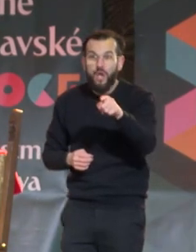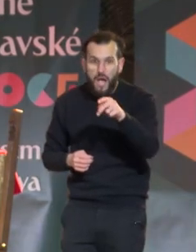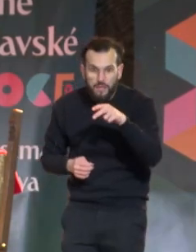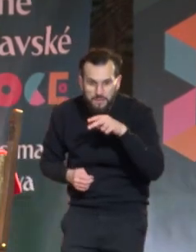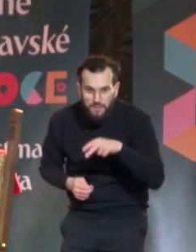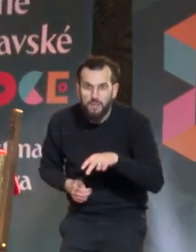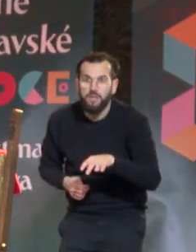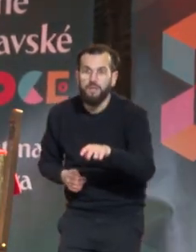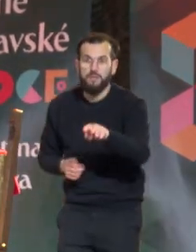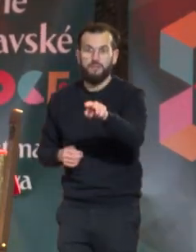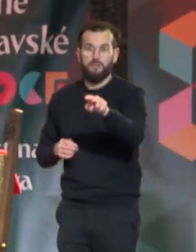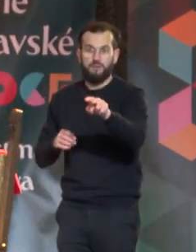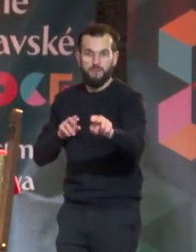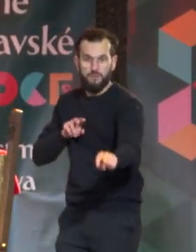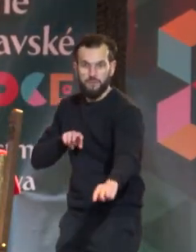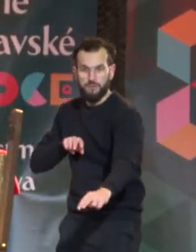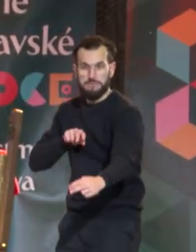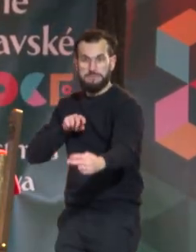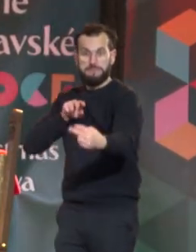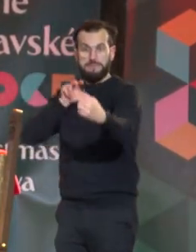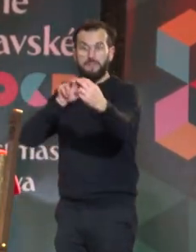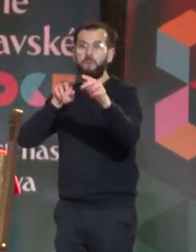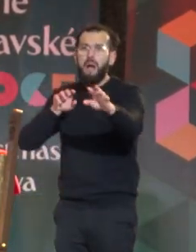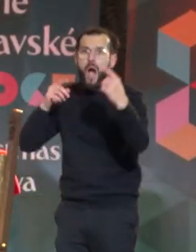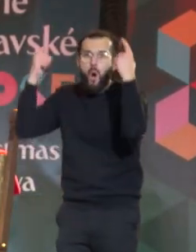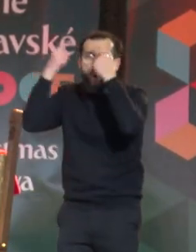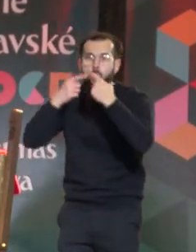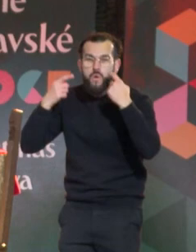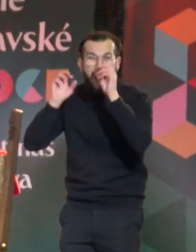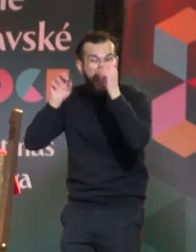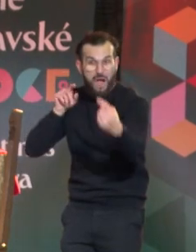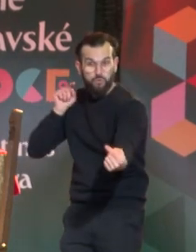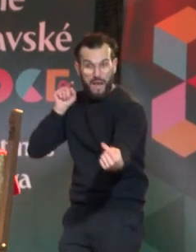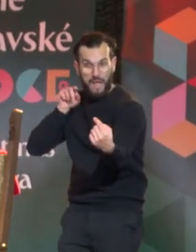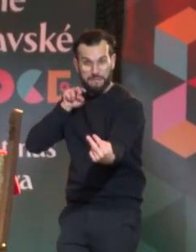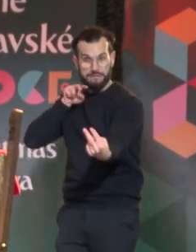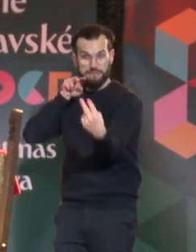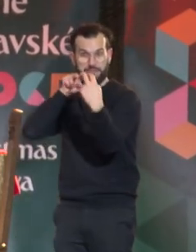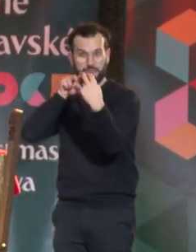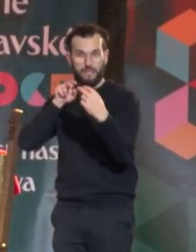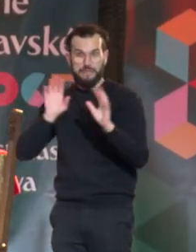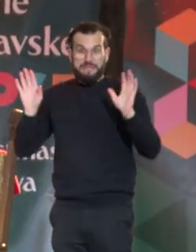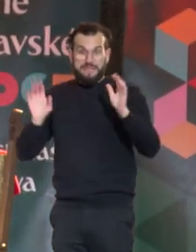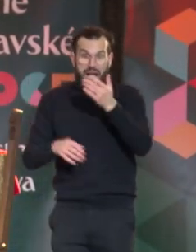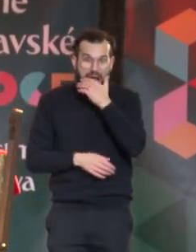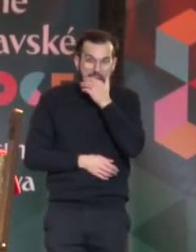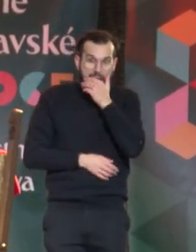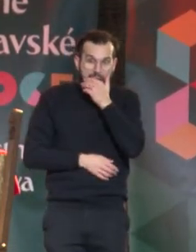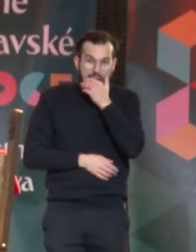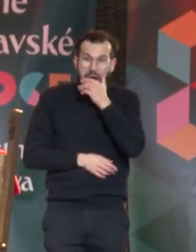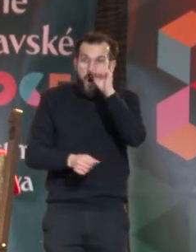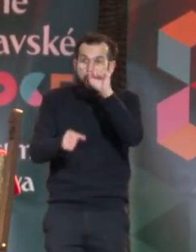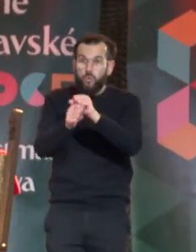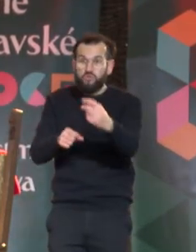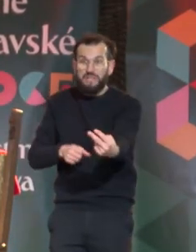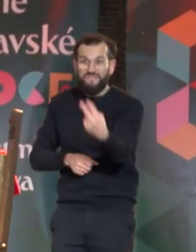hlavu a tými svojimi obrovskými guľatými okuliarmi gáni priamo na mňa. Kurník, určite